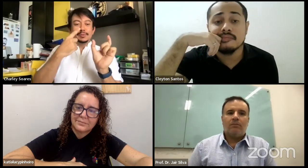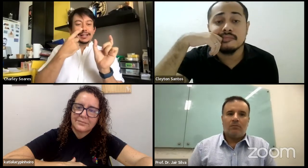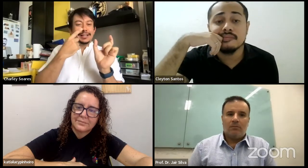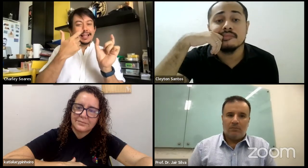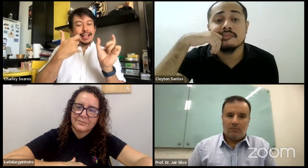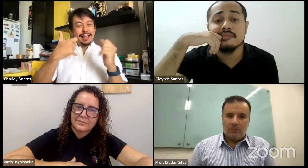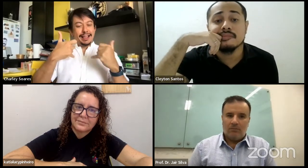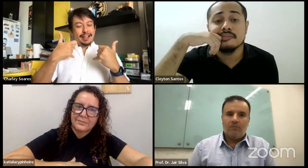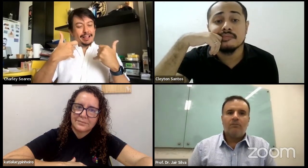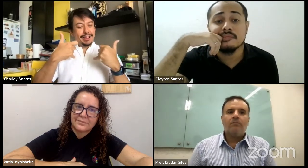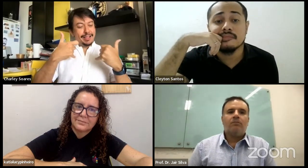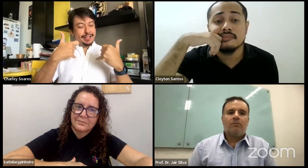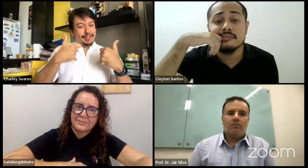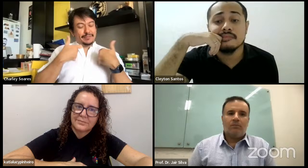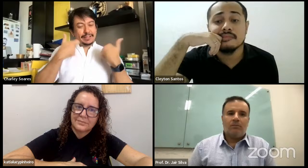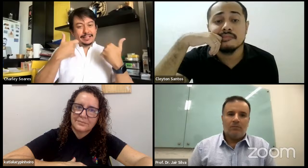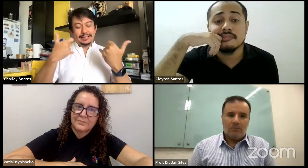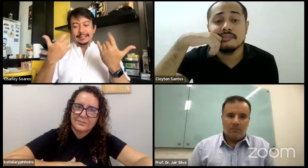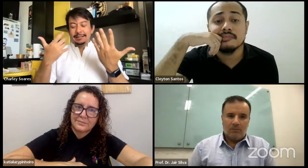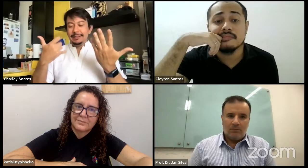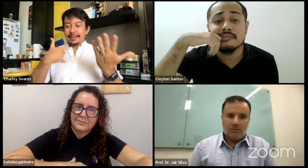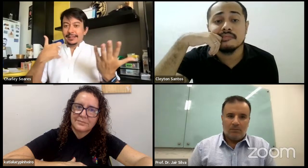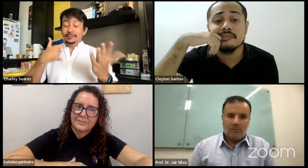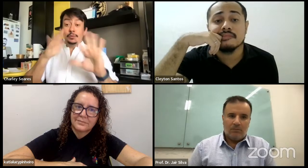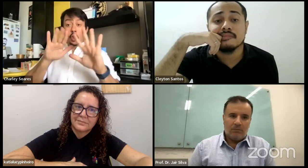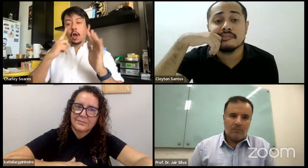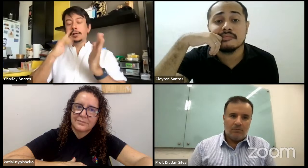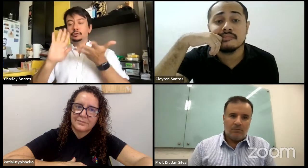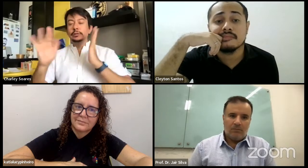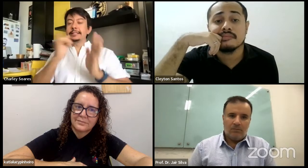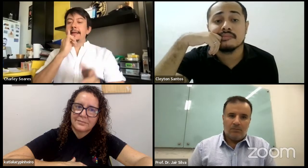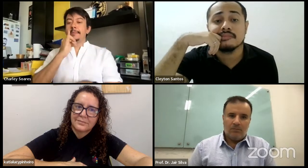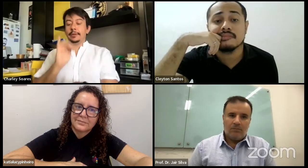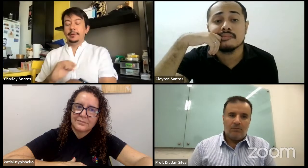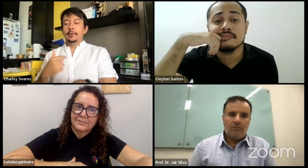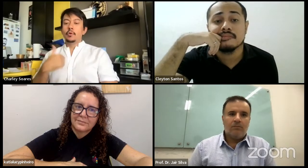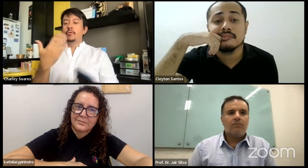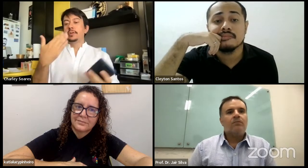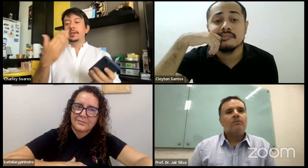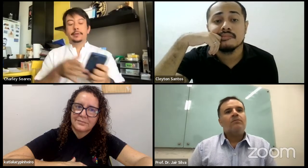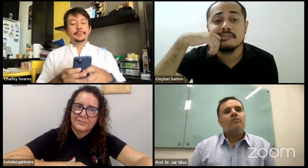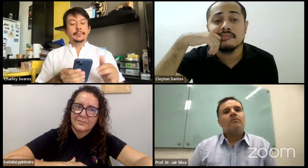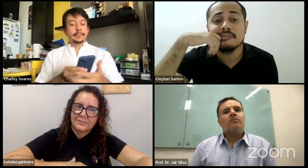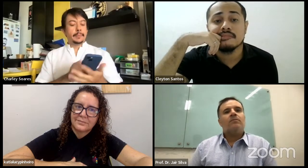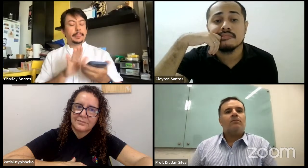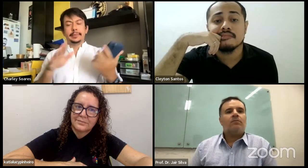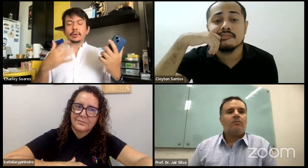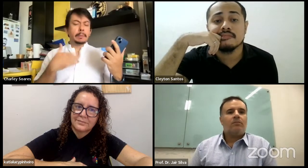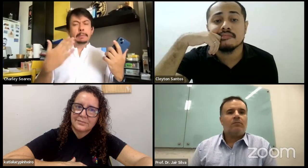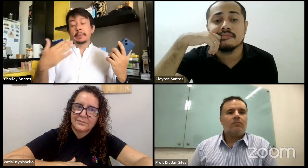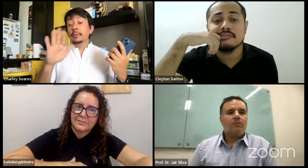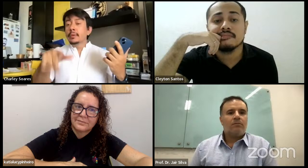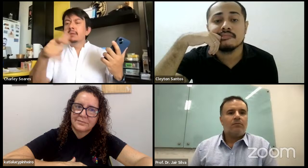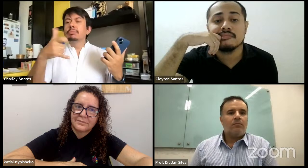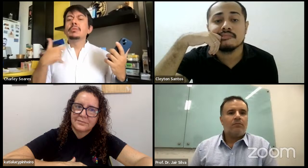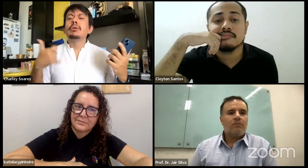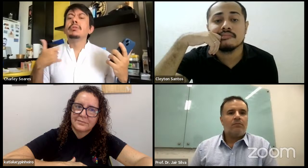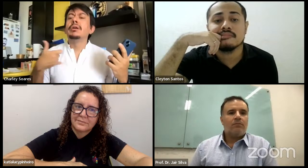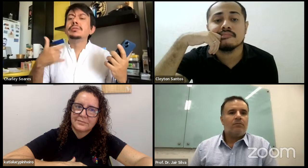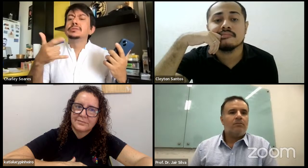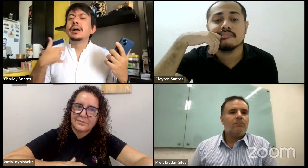só ter cuidado na hora de colocar na língua portuguesa a questão de aniversário e idade, porque quando nós